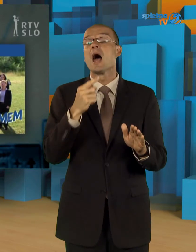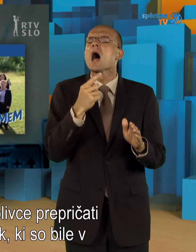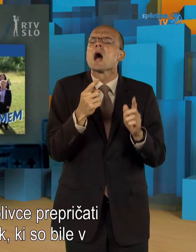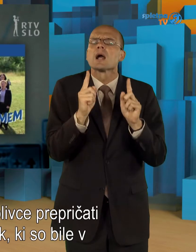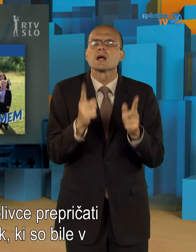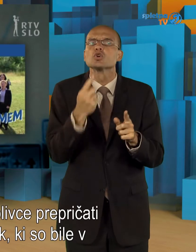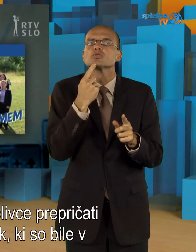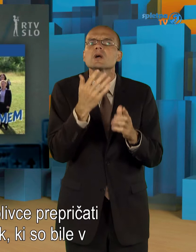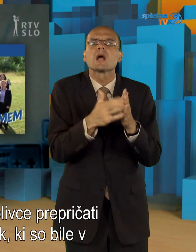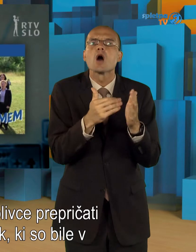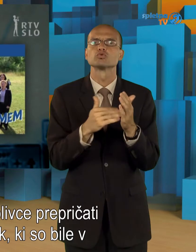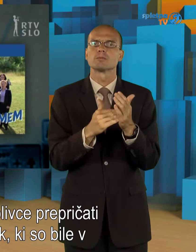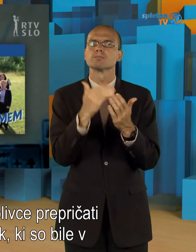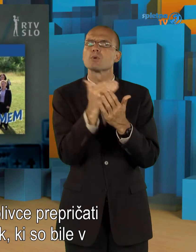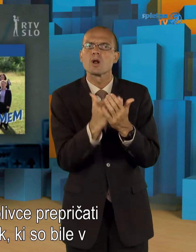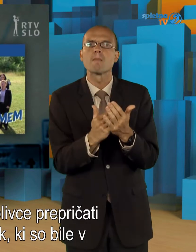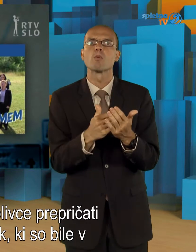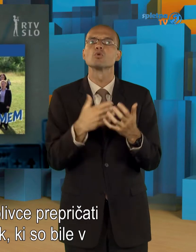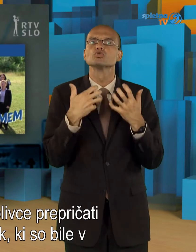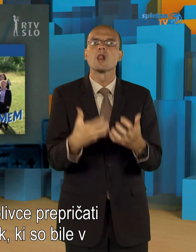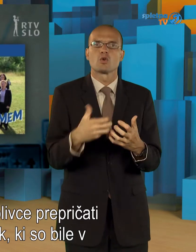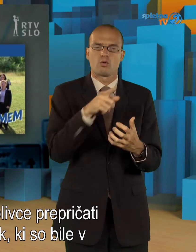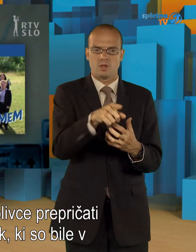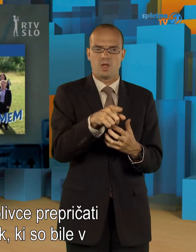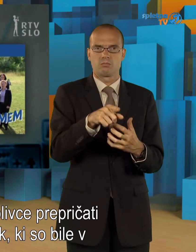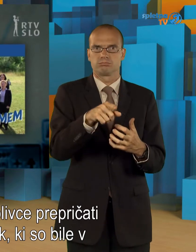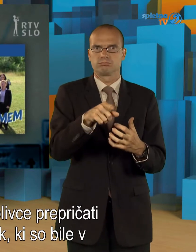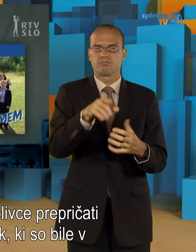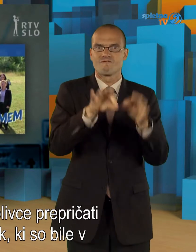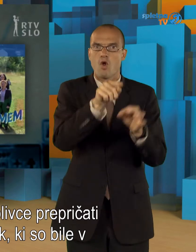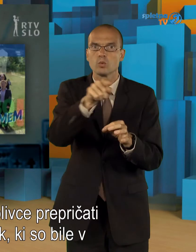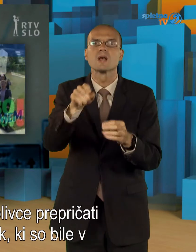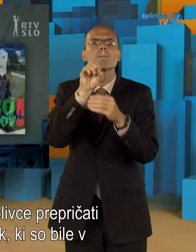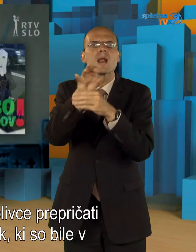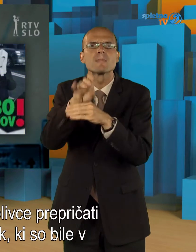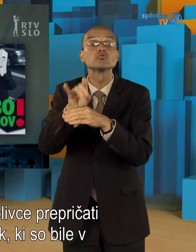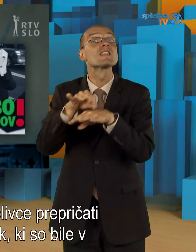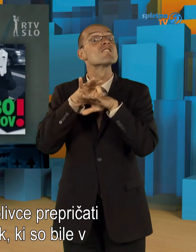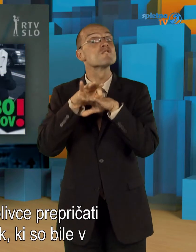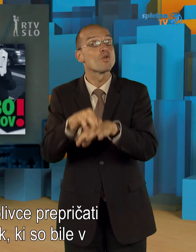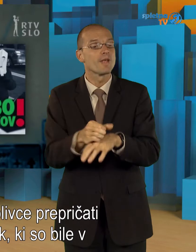In s čim nameravajo volivce prepričati vodje nekaterih strank, ki so bile v zadnjem času še posebej izpostavljene?